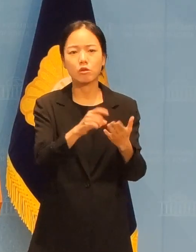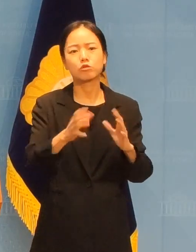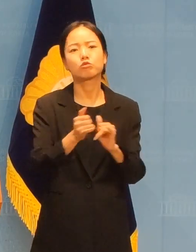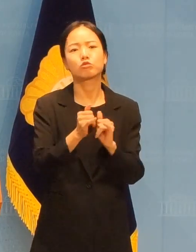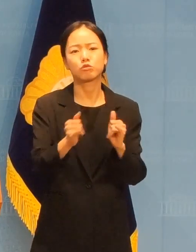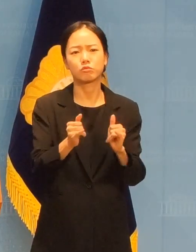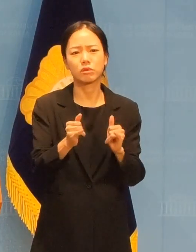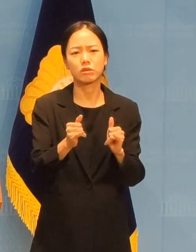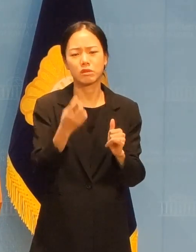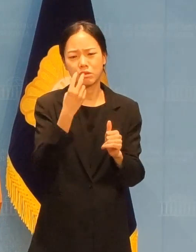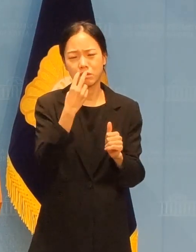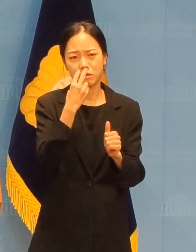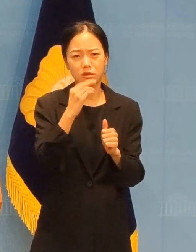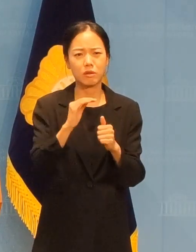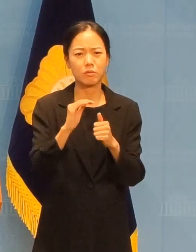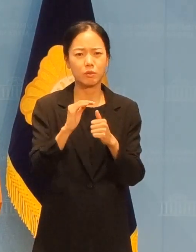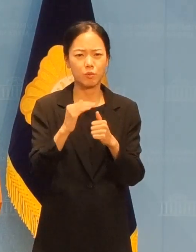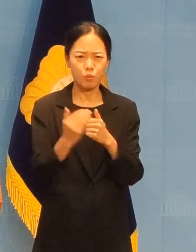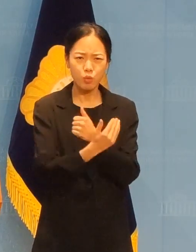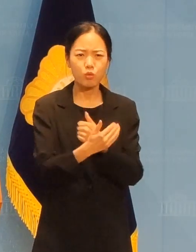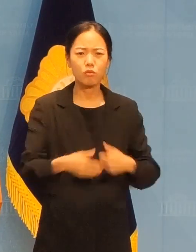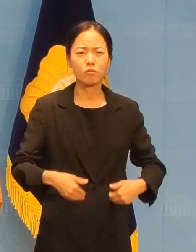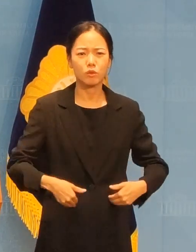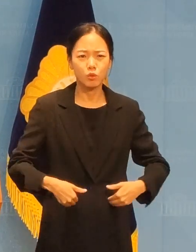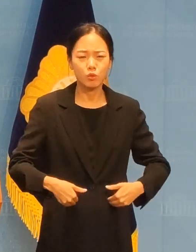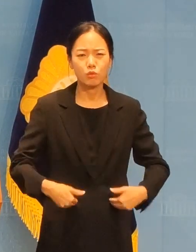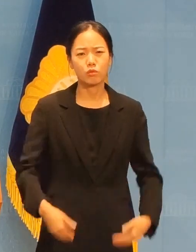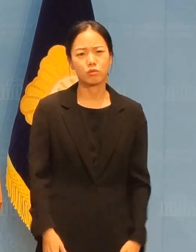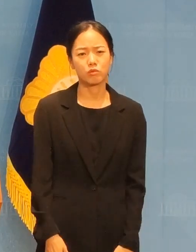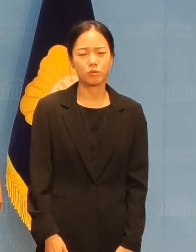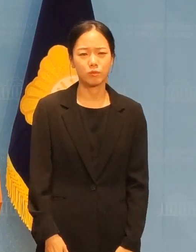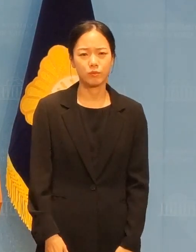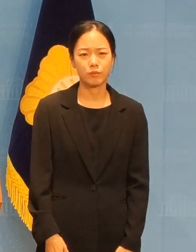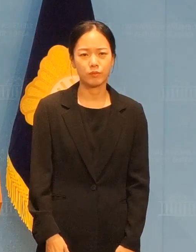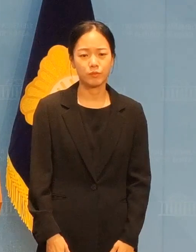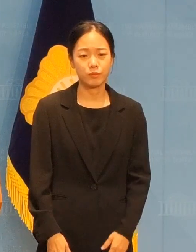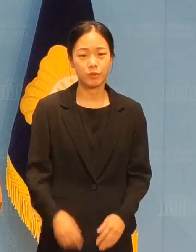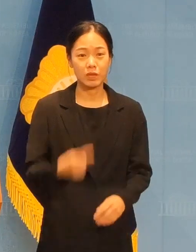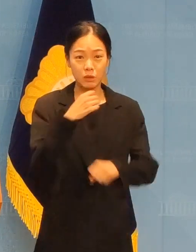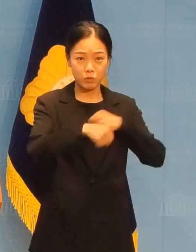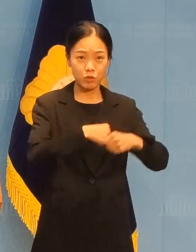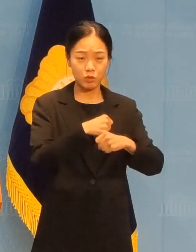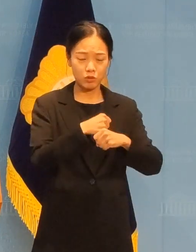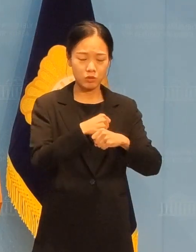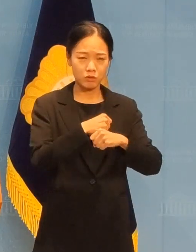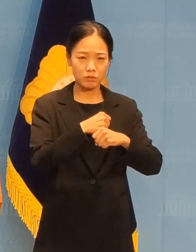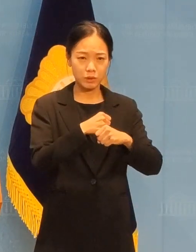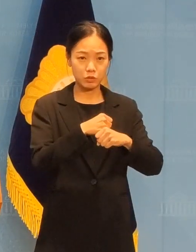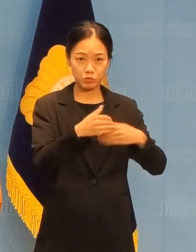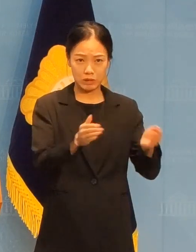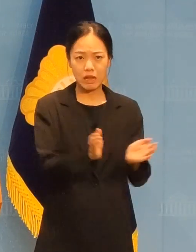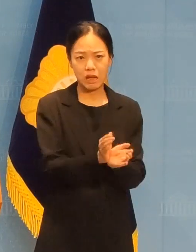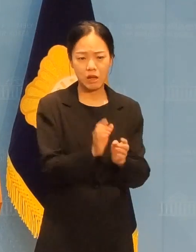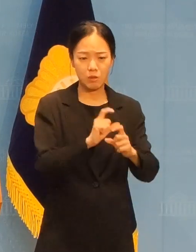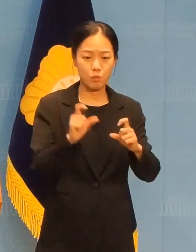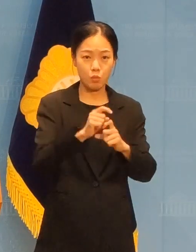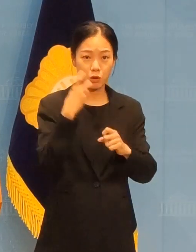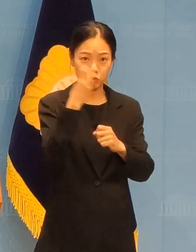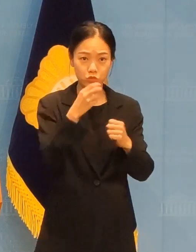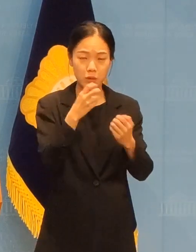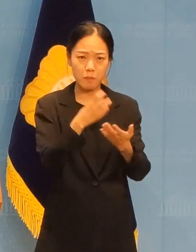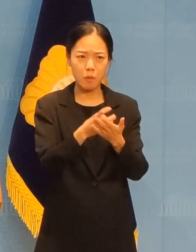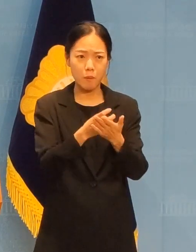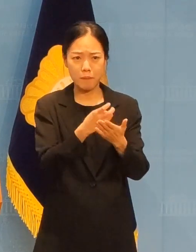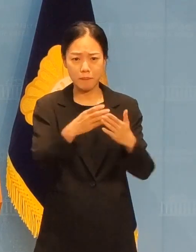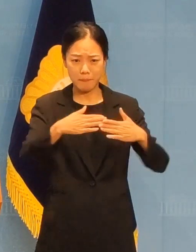최후의 보루입니다. 더불어민주당이 검사의 보안 수사권을 폐지하는 형사소송법을 강행 처리한